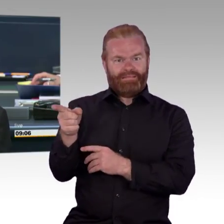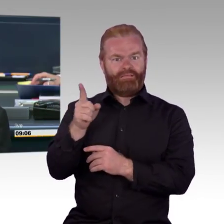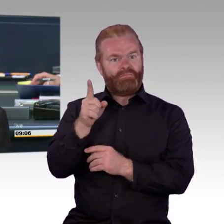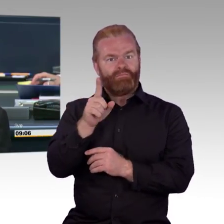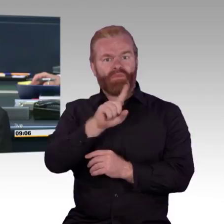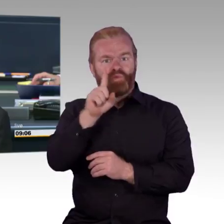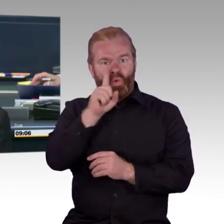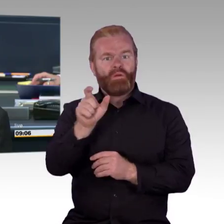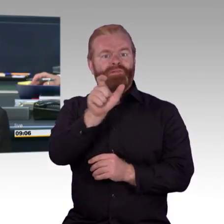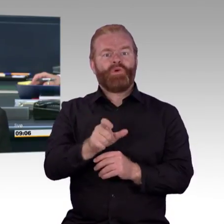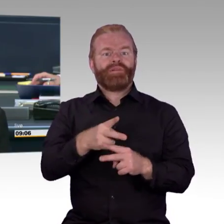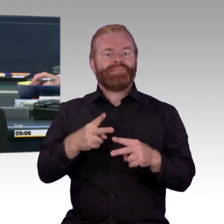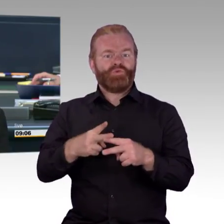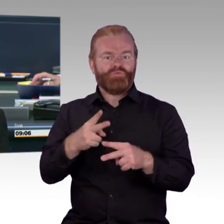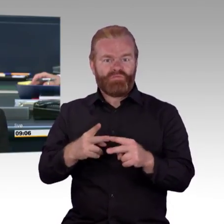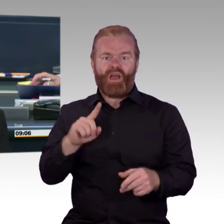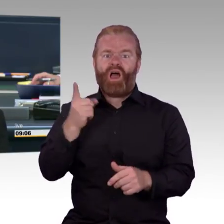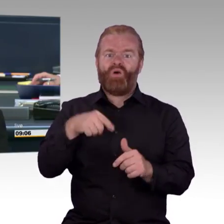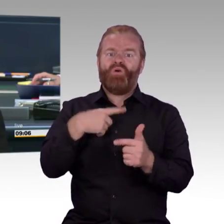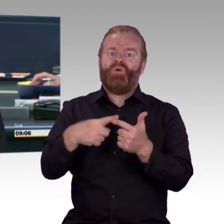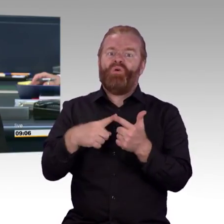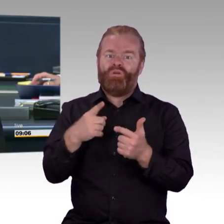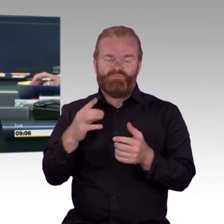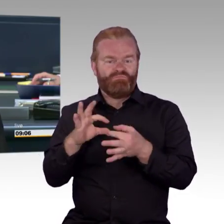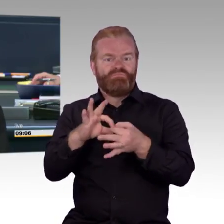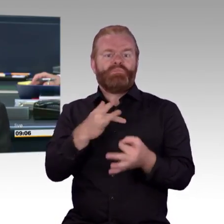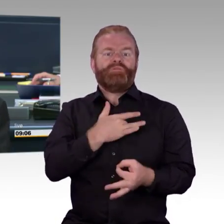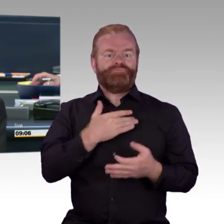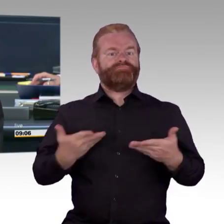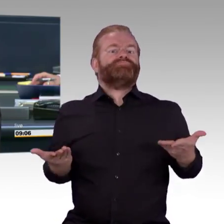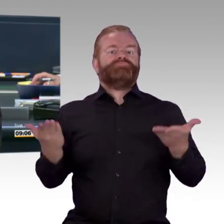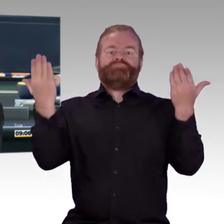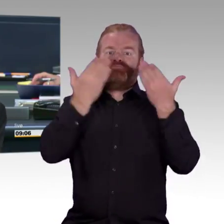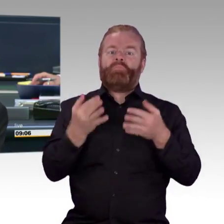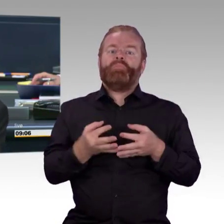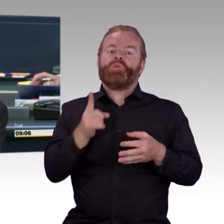wenn auch nur der Anschein der Instrumentalisierung der Opfer von Verbrechen entsteht.